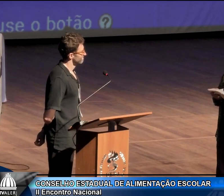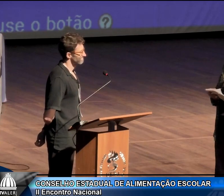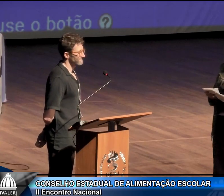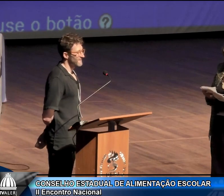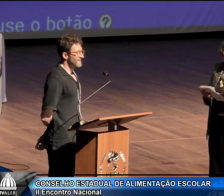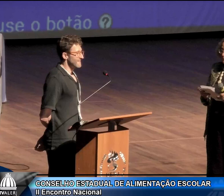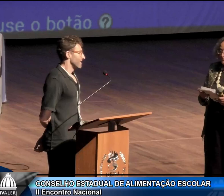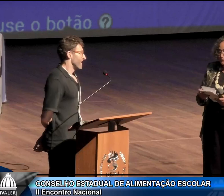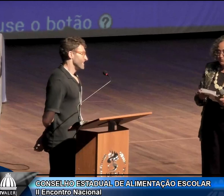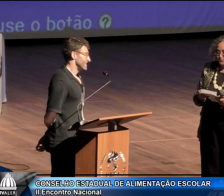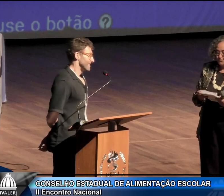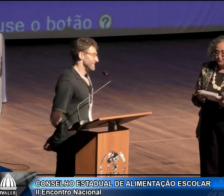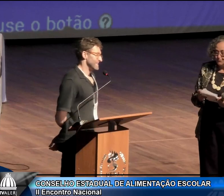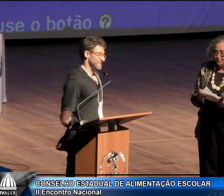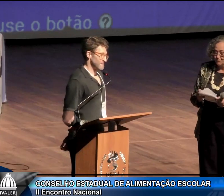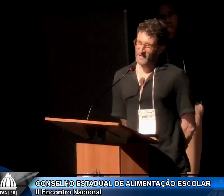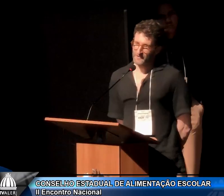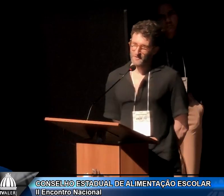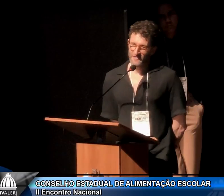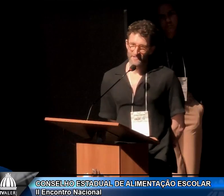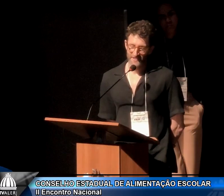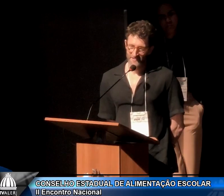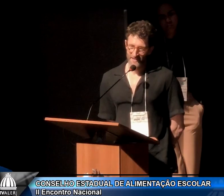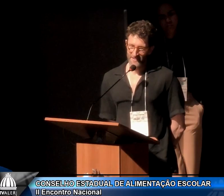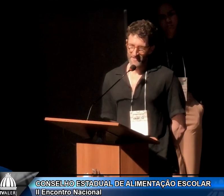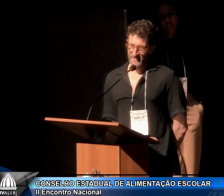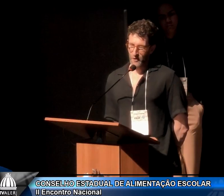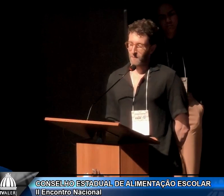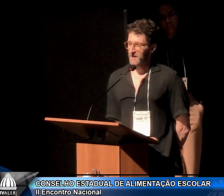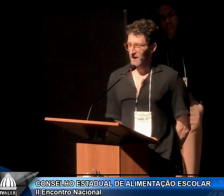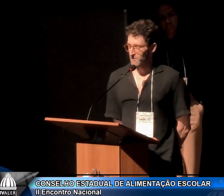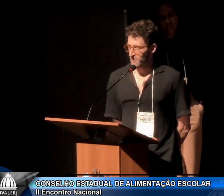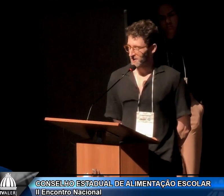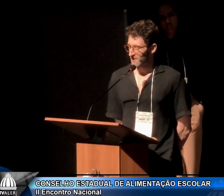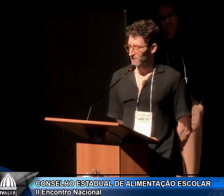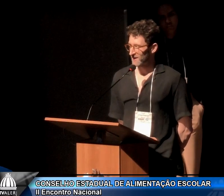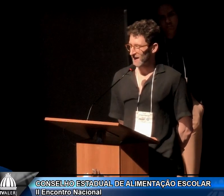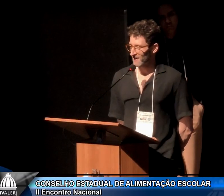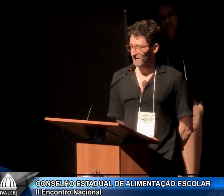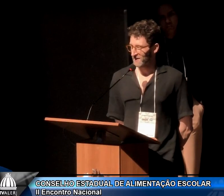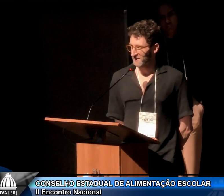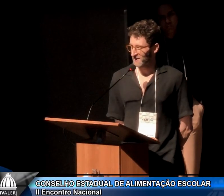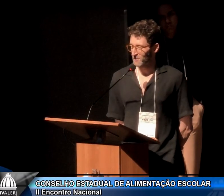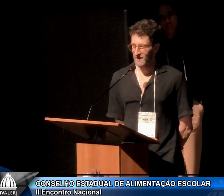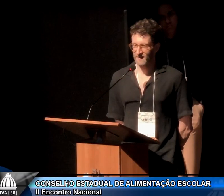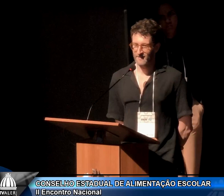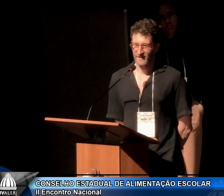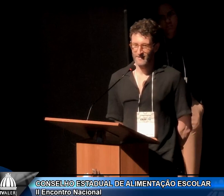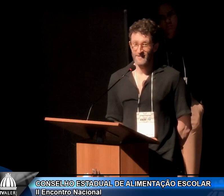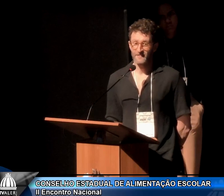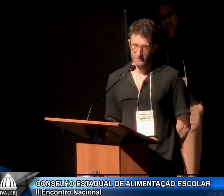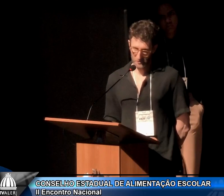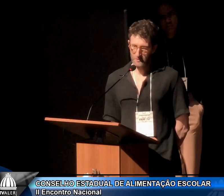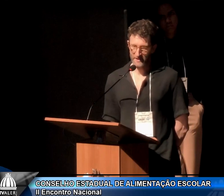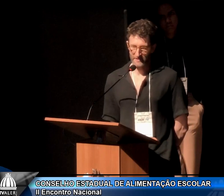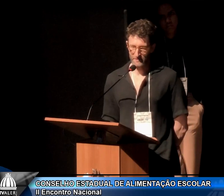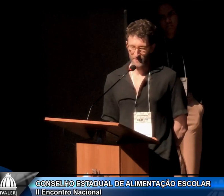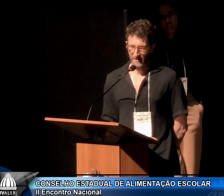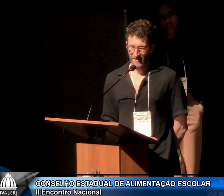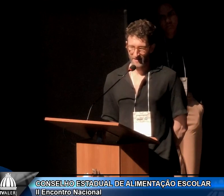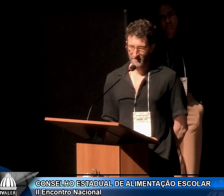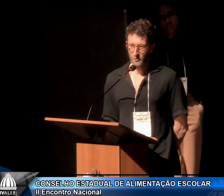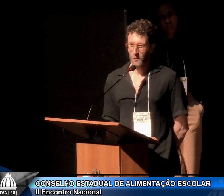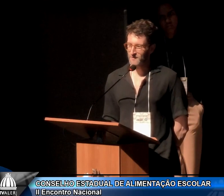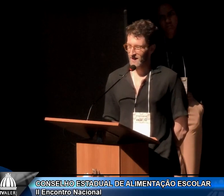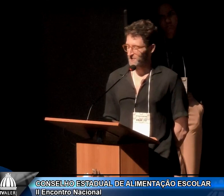atender o caso de terceirizada é complicado porque o que ela vai atender o que está descrito no contrato